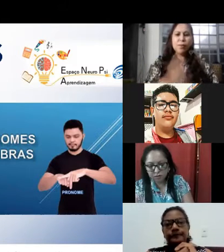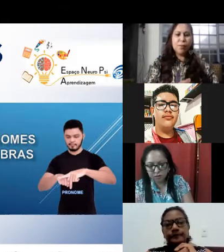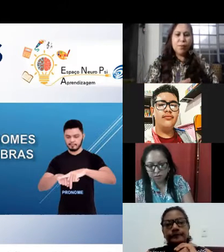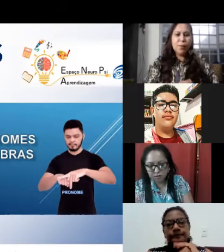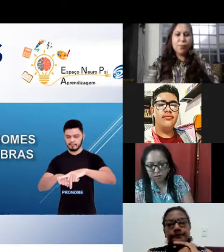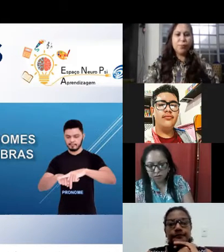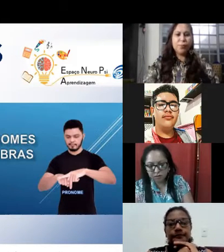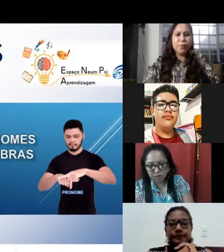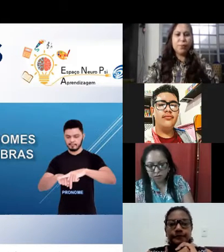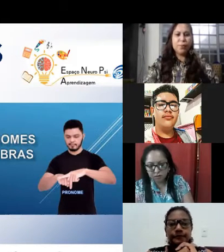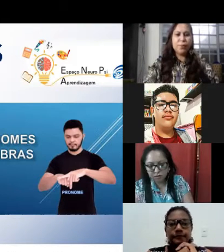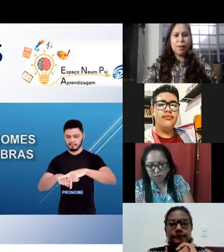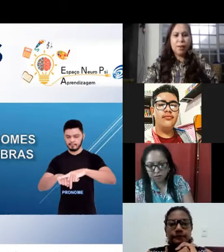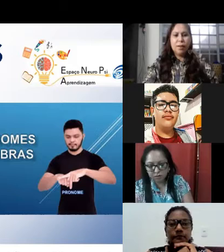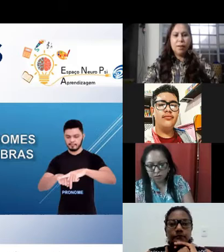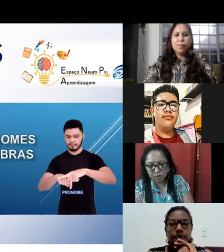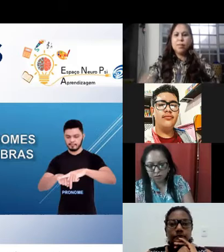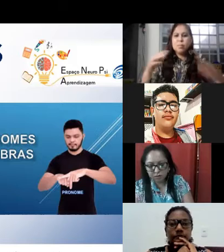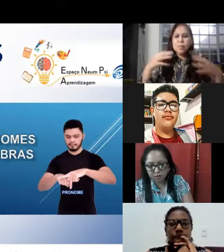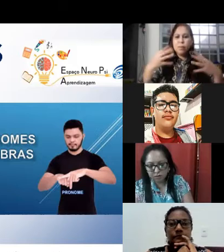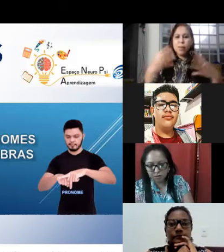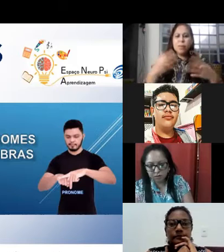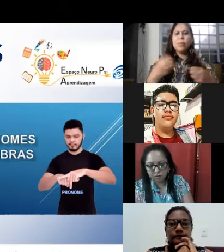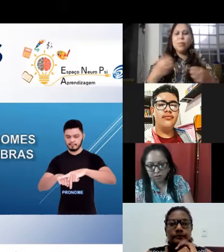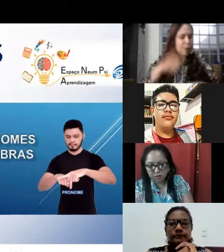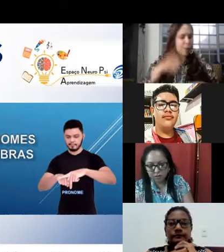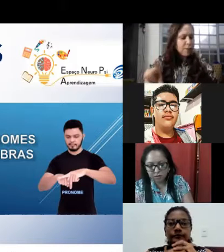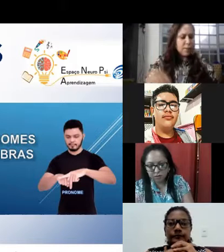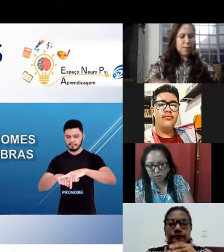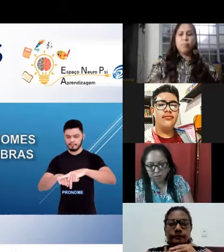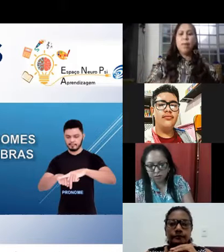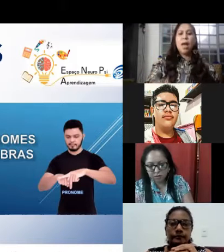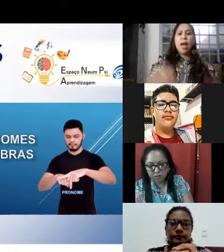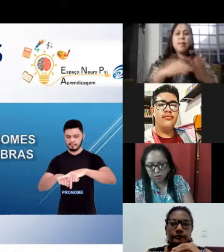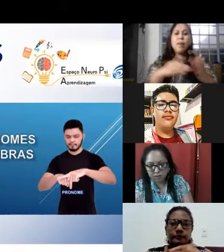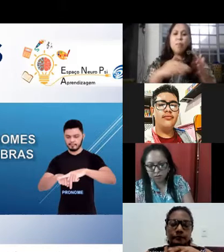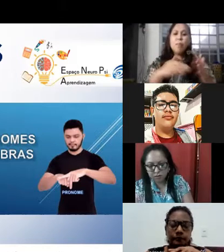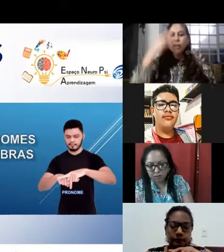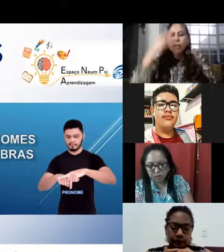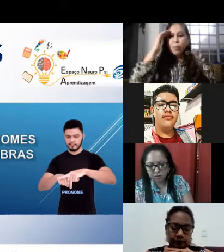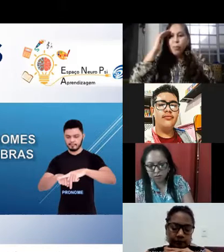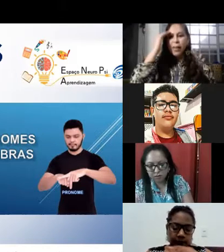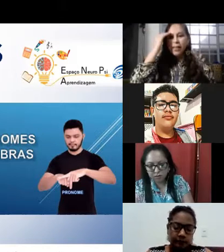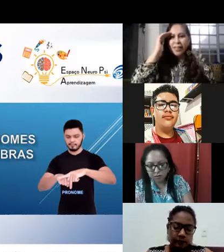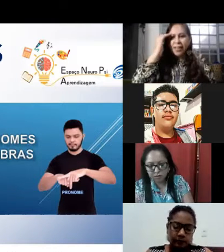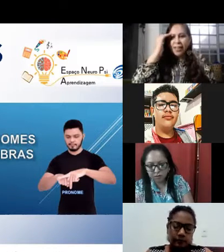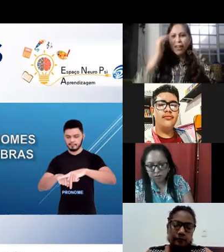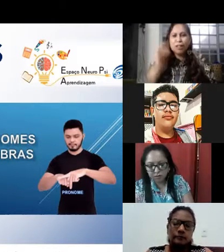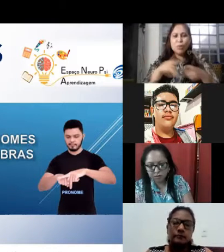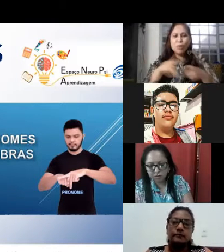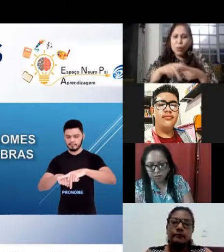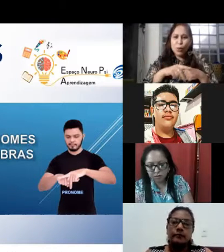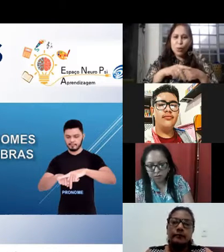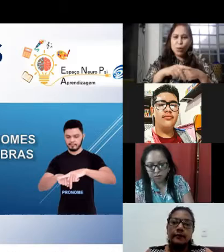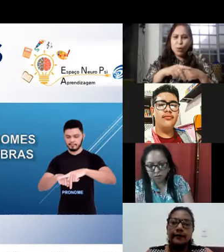vou continuar, viu? Aí vocês me dão um retorno para não conseguir. Até o momento deu para entender essa